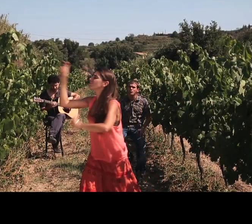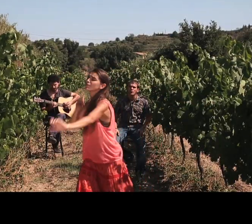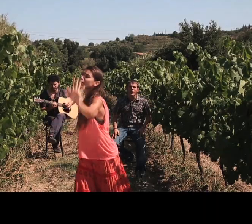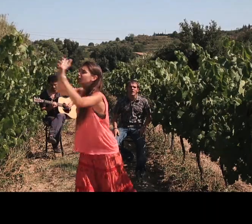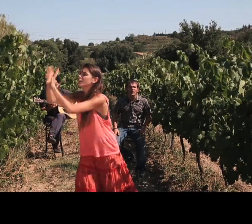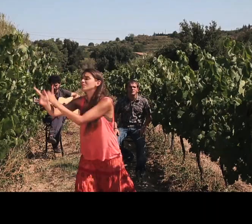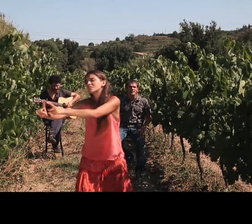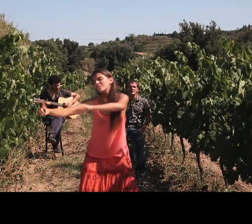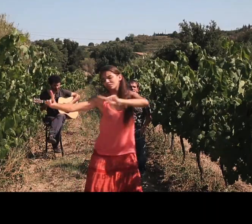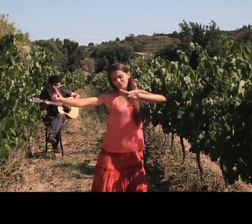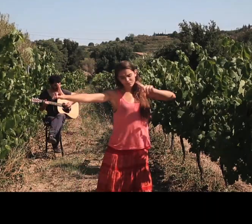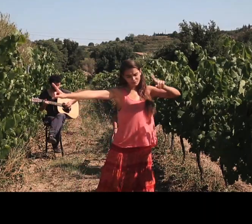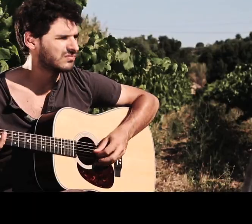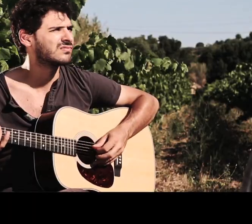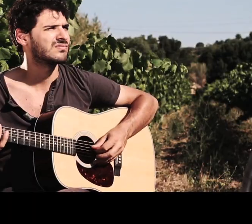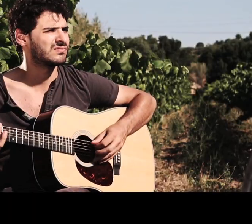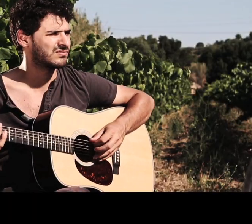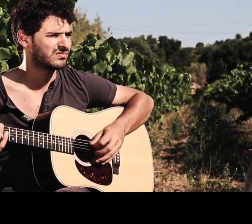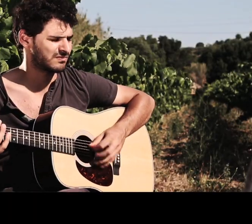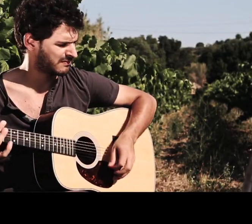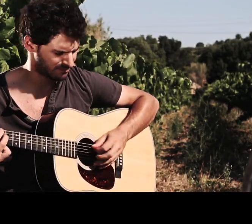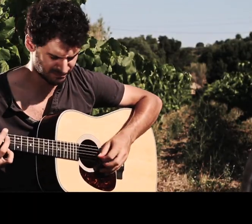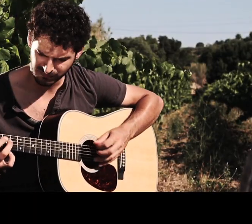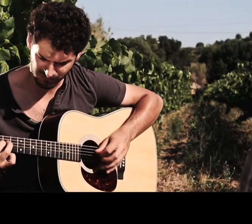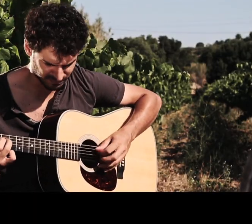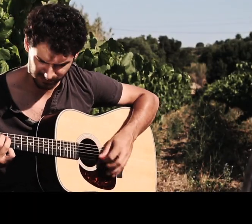per plorar l'absència.